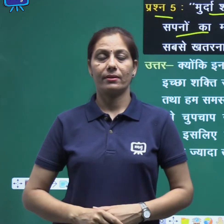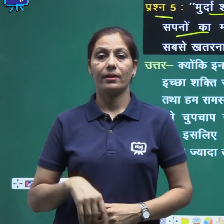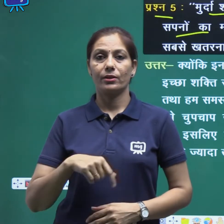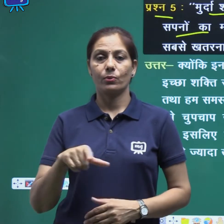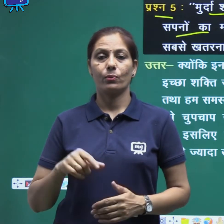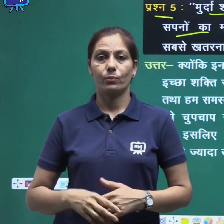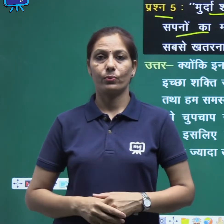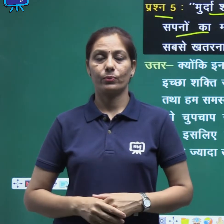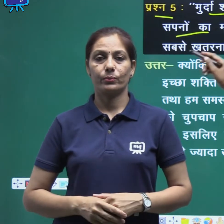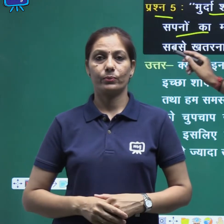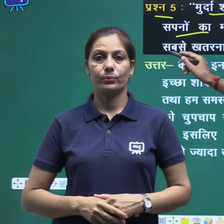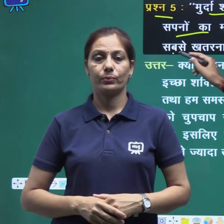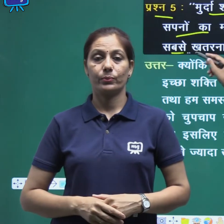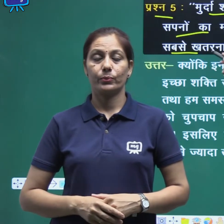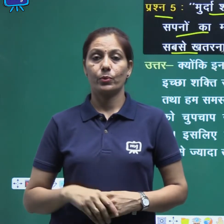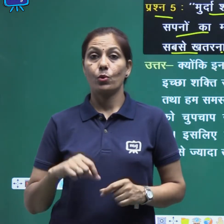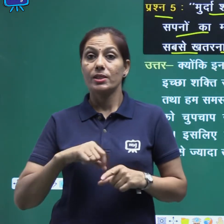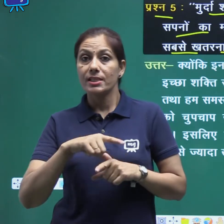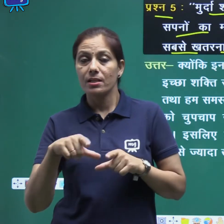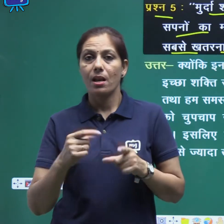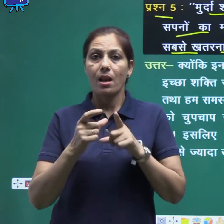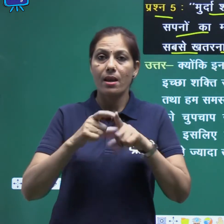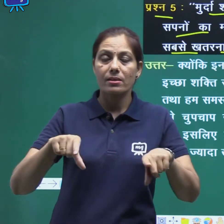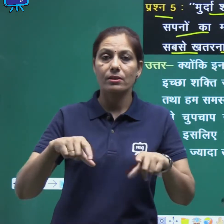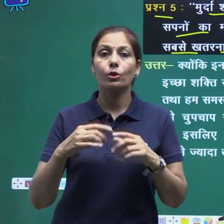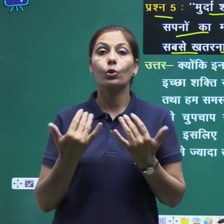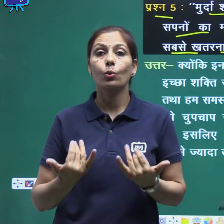इनको सबसे खतरनाक क्यों माना है?